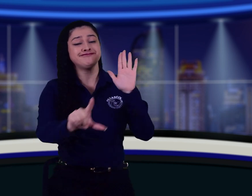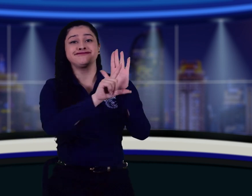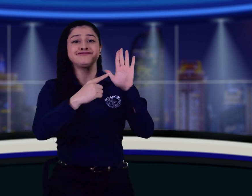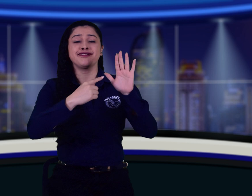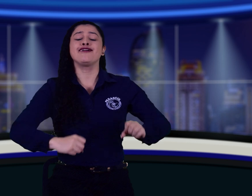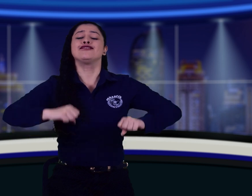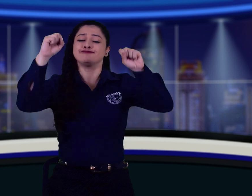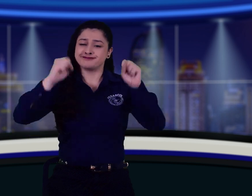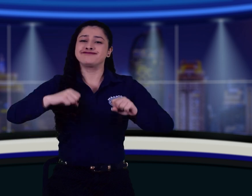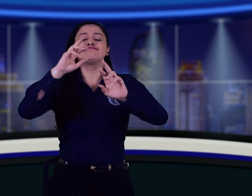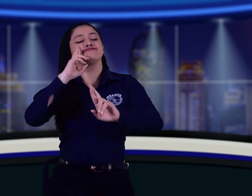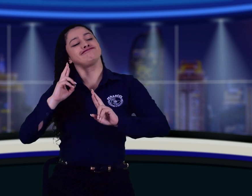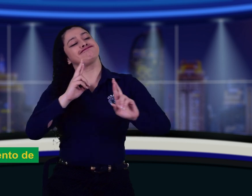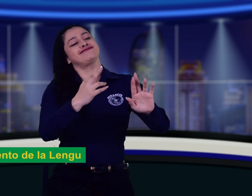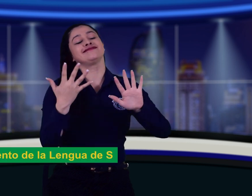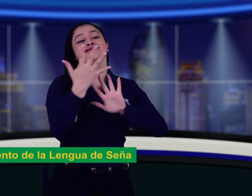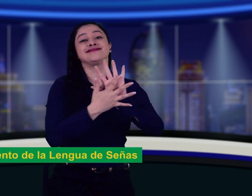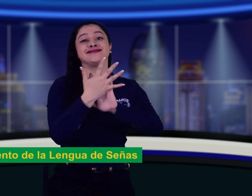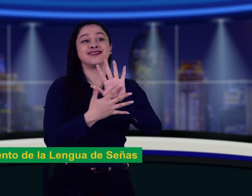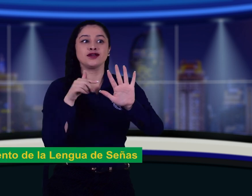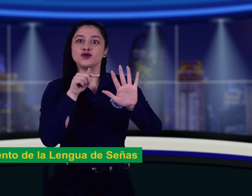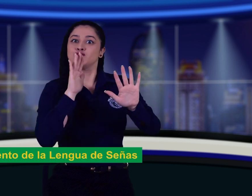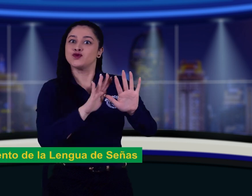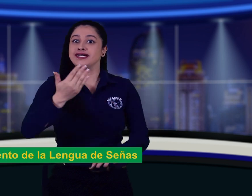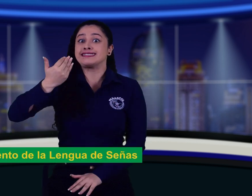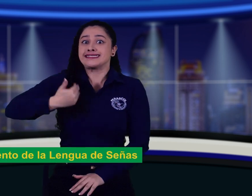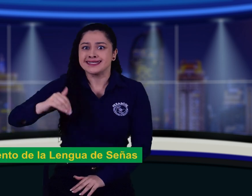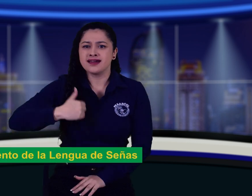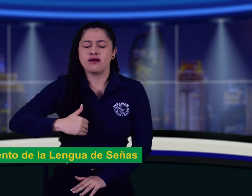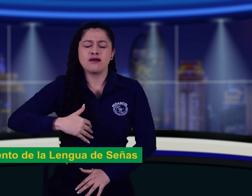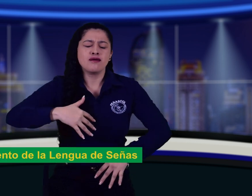reconocimiento de la lengua de señas Argentina momento que celebramos